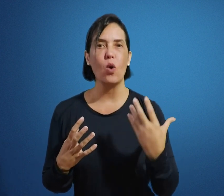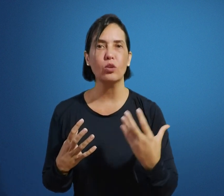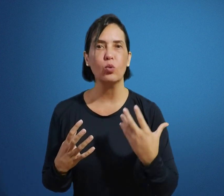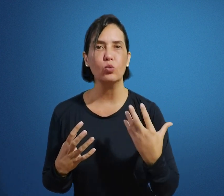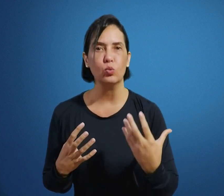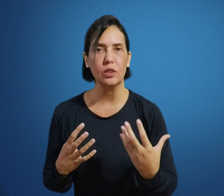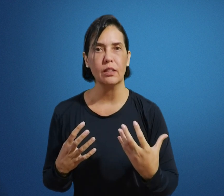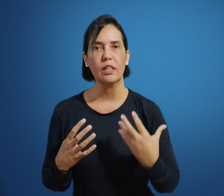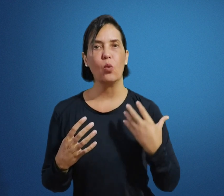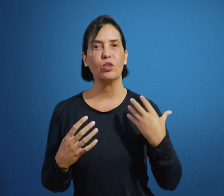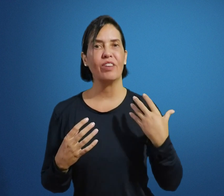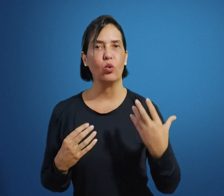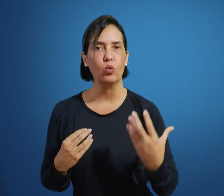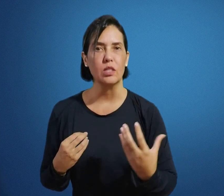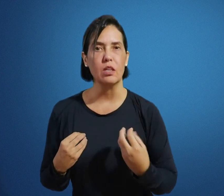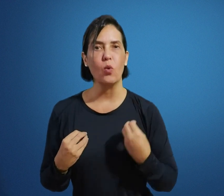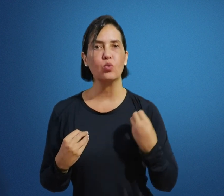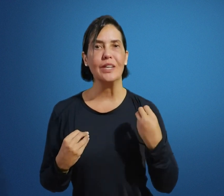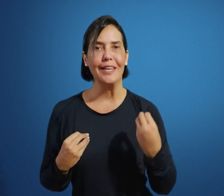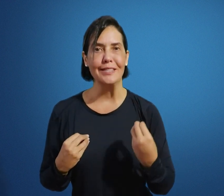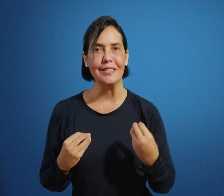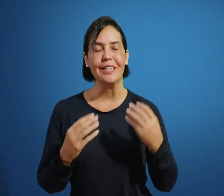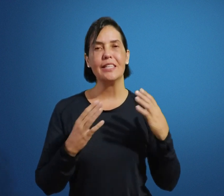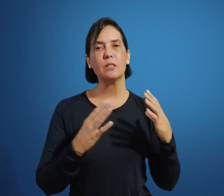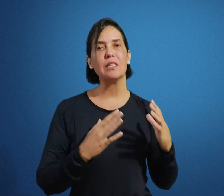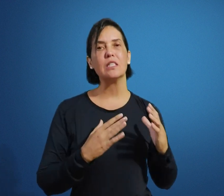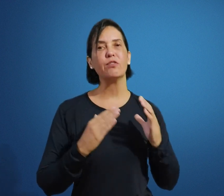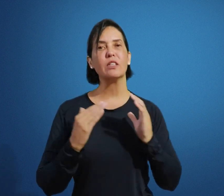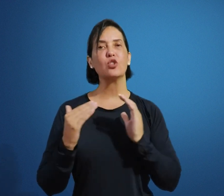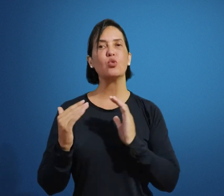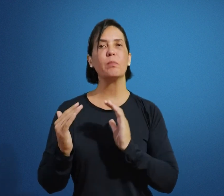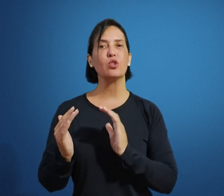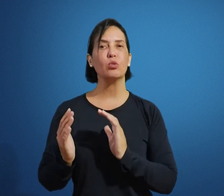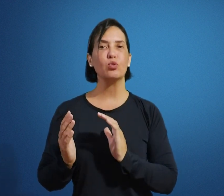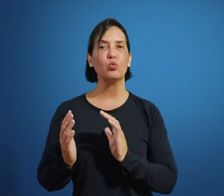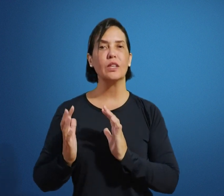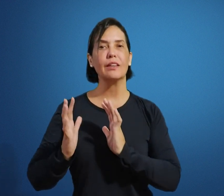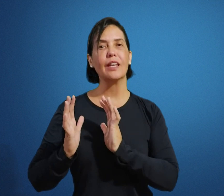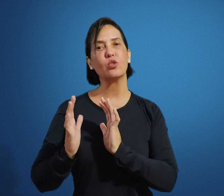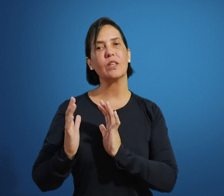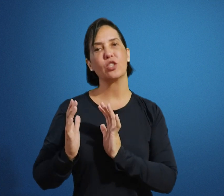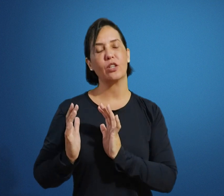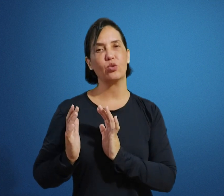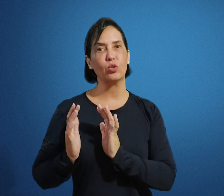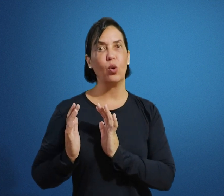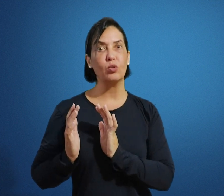enquanto cultura, enquanto valores, enquanto crenças específicas de uma pessoa surda, que tem a sua identidade surda, ou